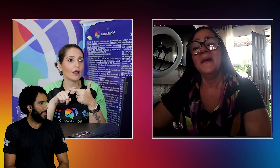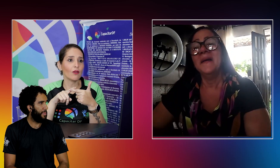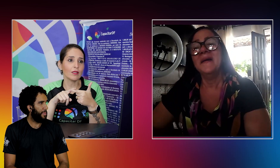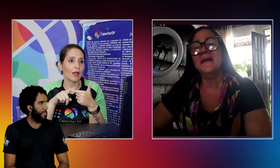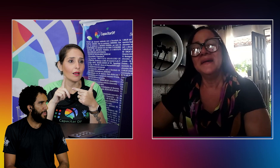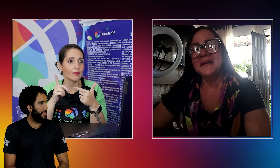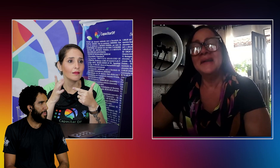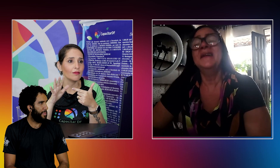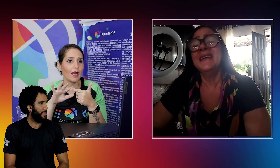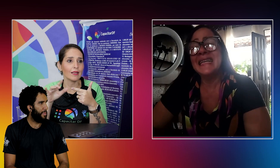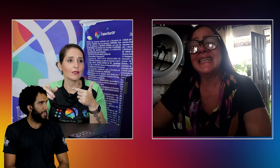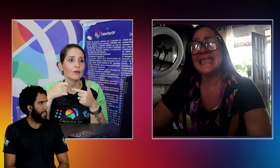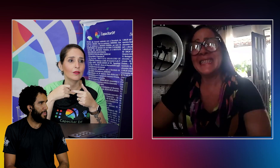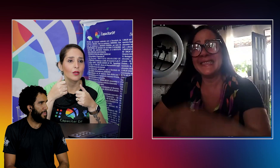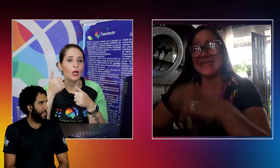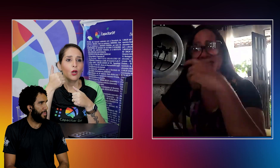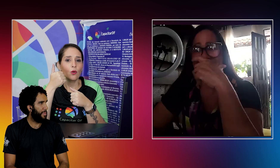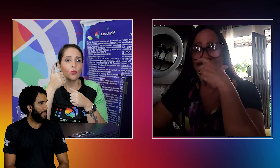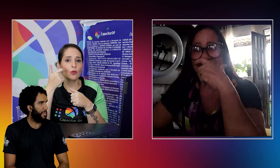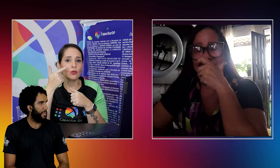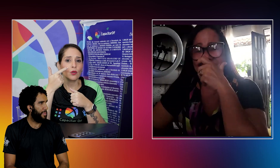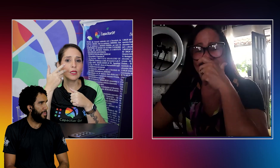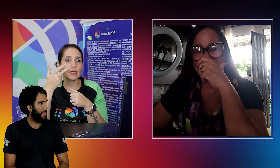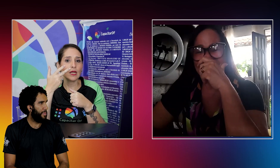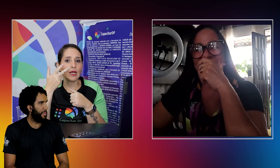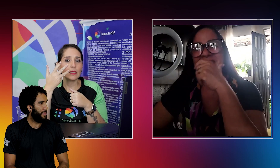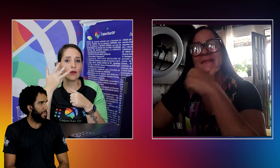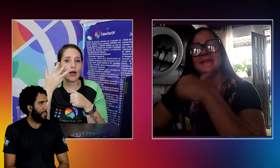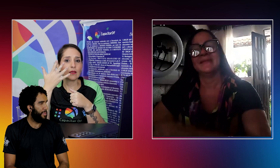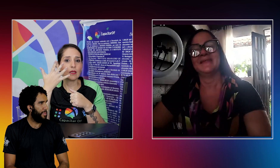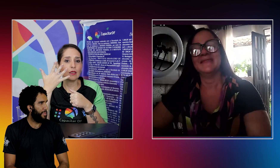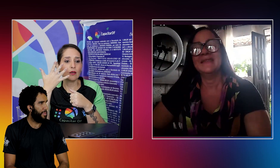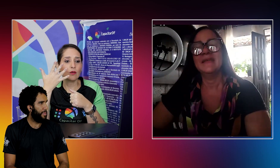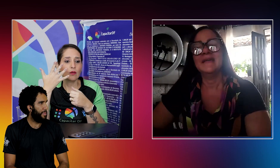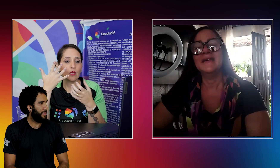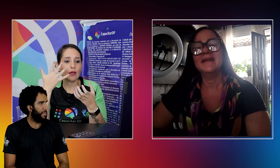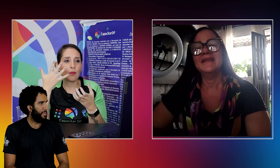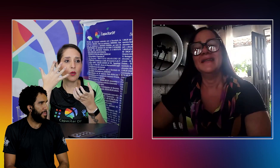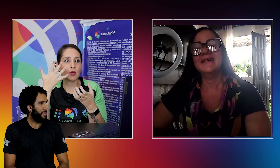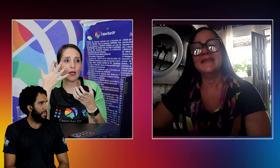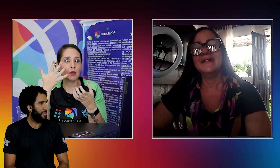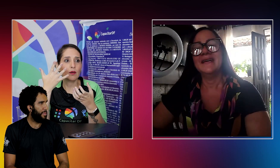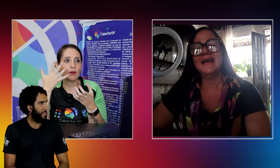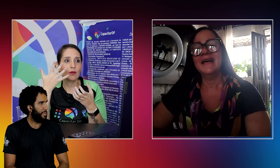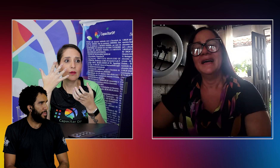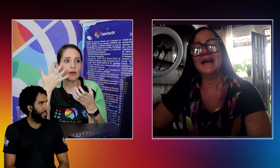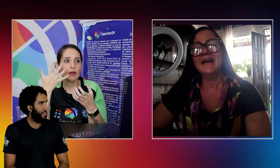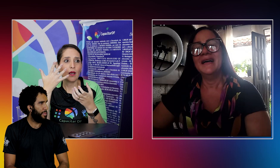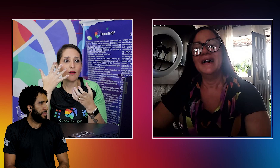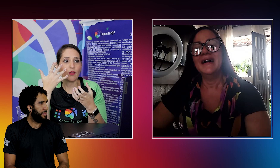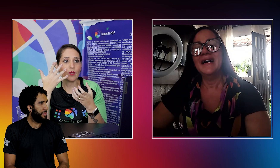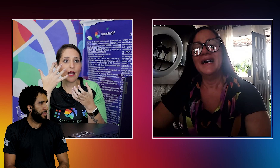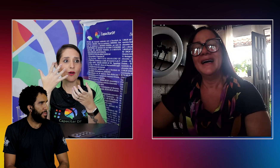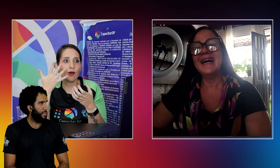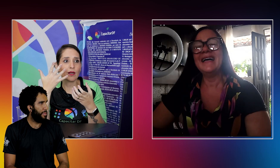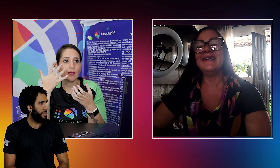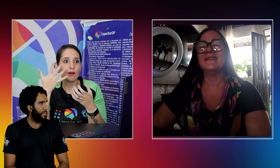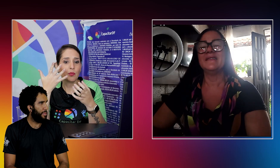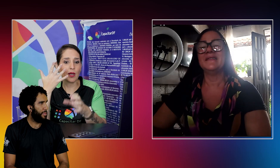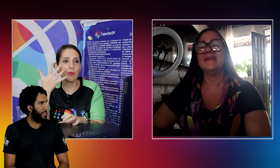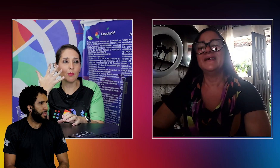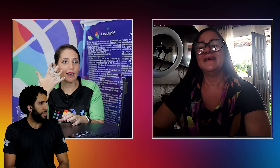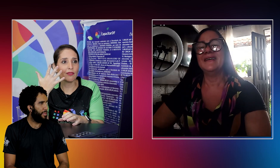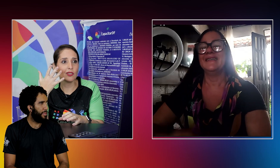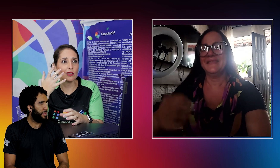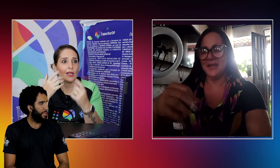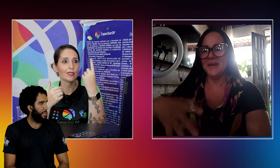ouvinte, né? Falou assim, fácil. 1, 2, 3, 4, 5. E a bomba na mão. Aí falou, e agora? Põe